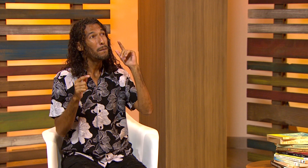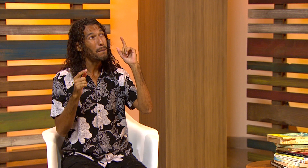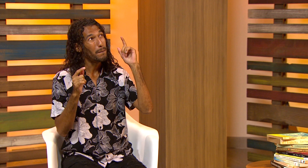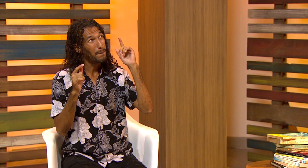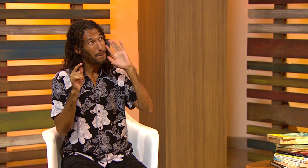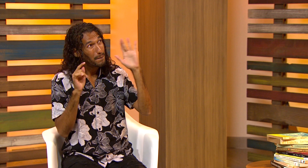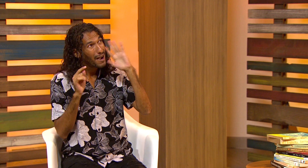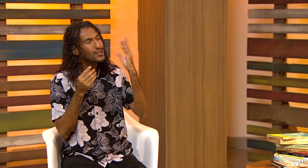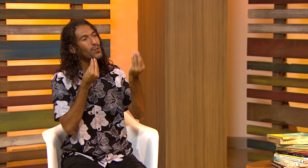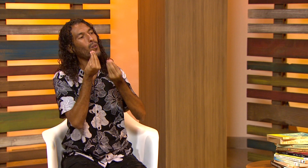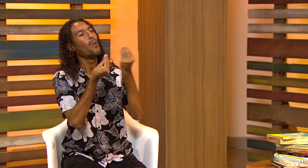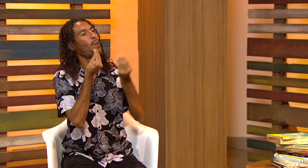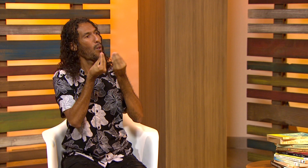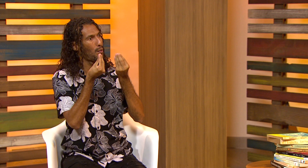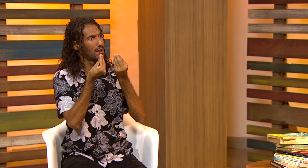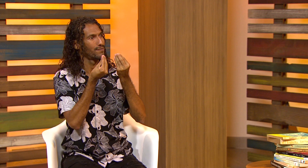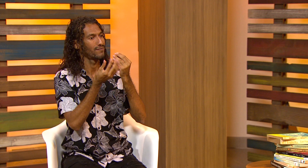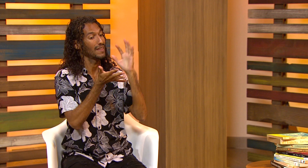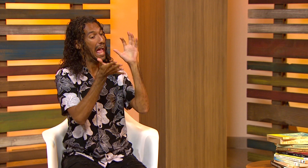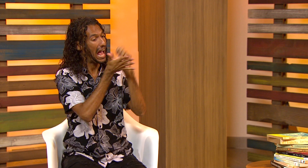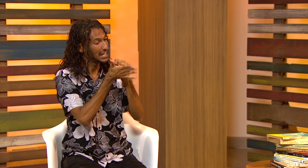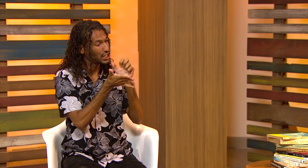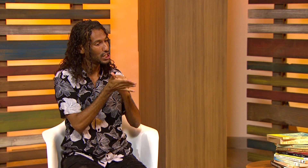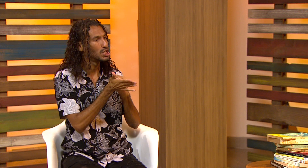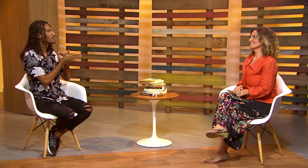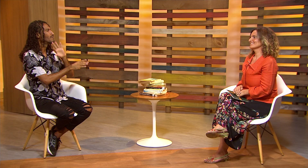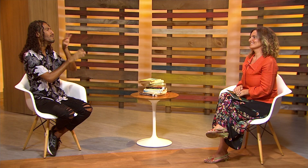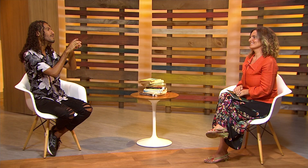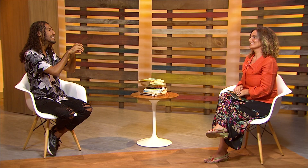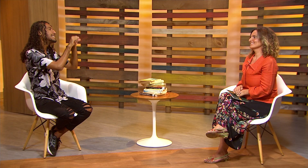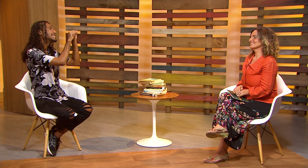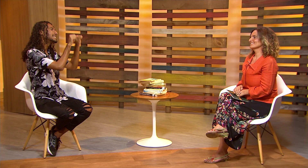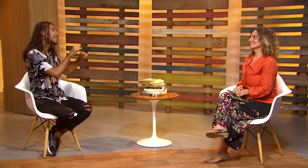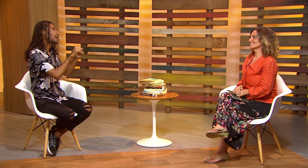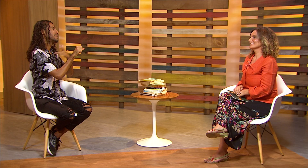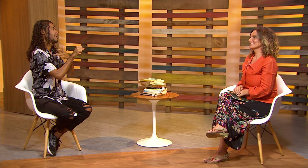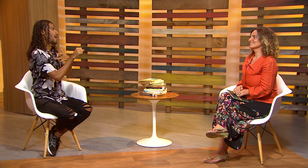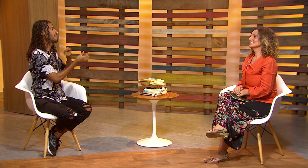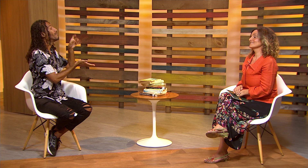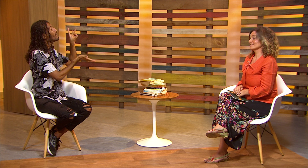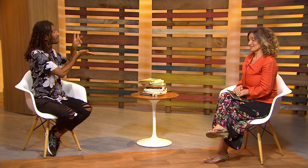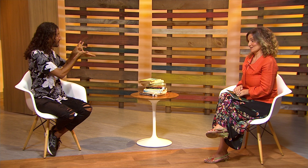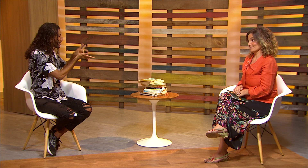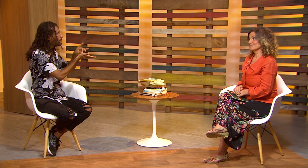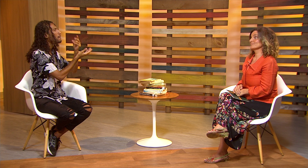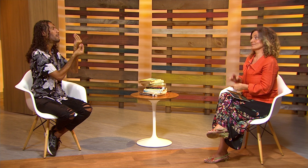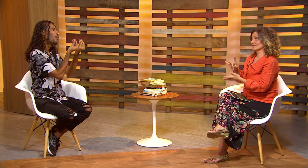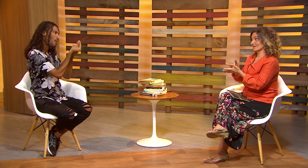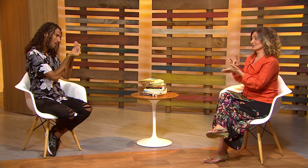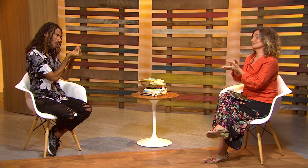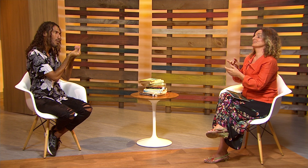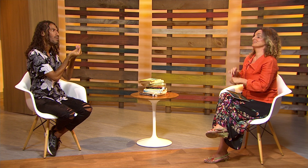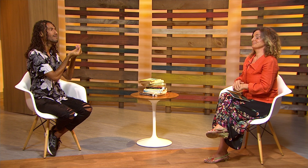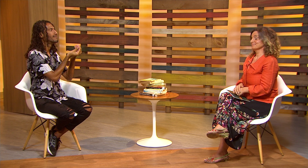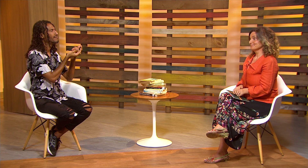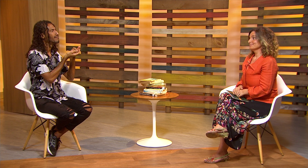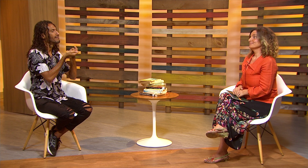modos que são bastante descritivos na visualização dos conteúdos, pois o curso é bastante denso